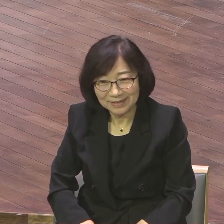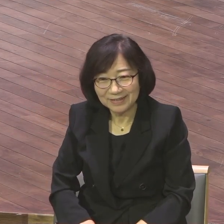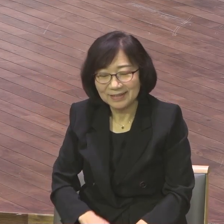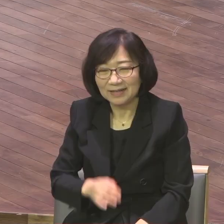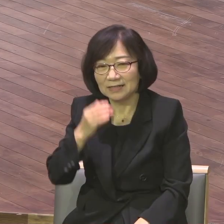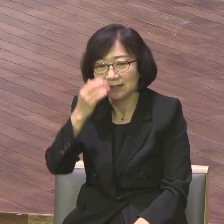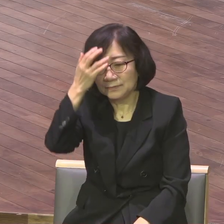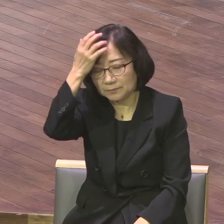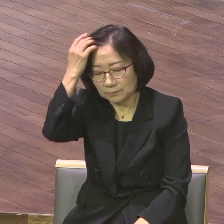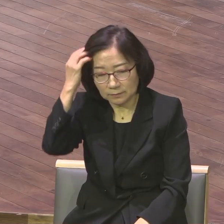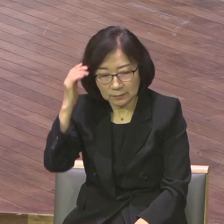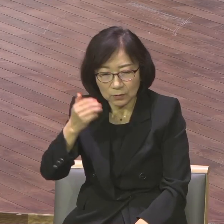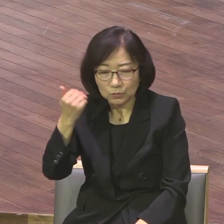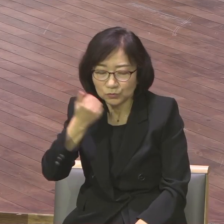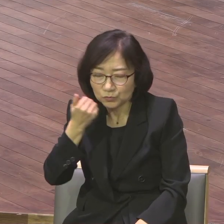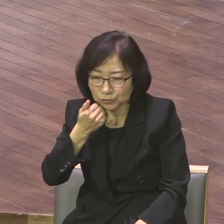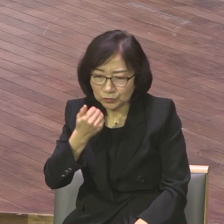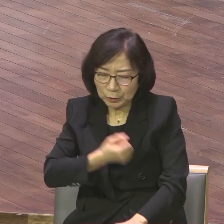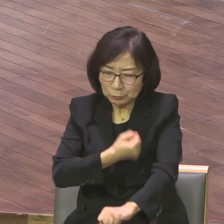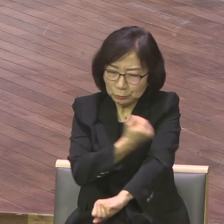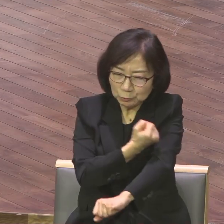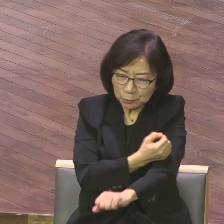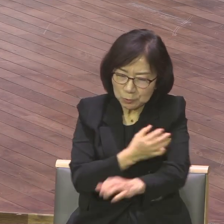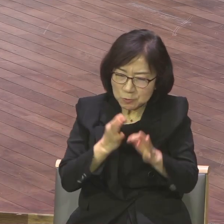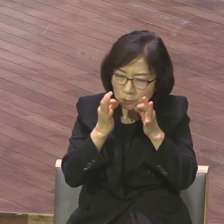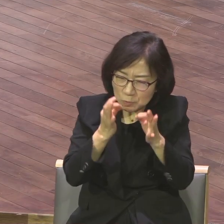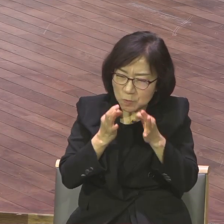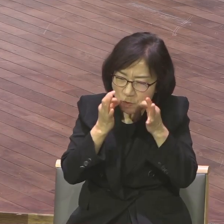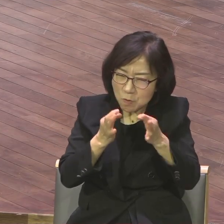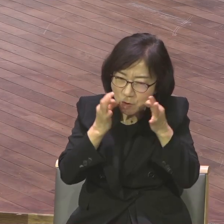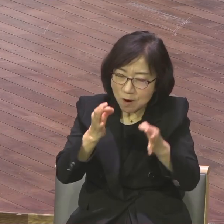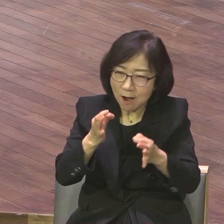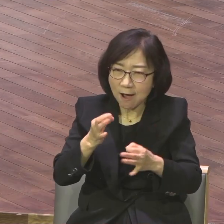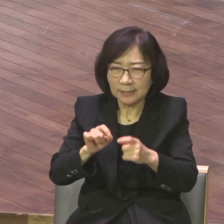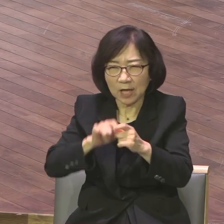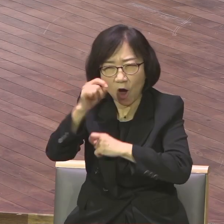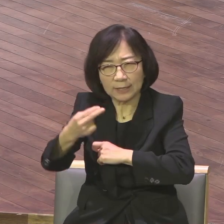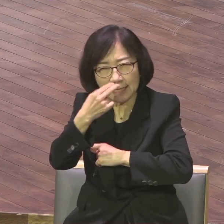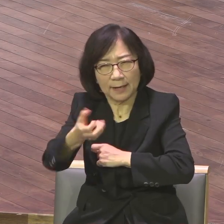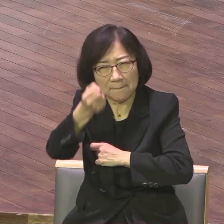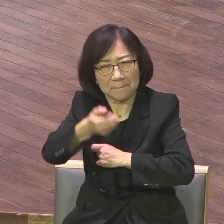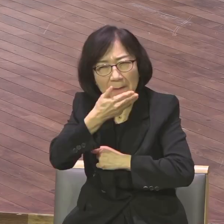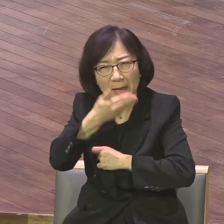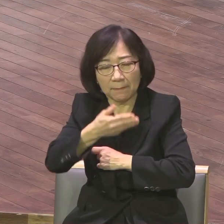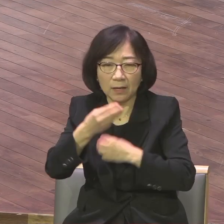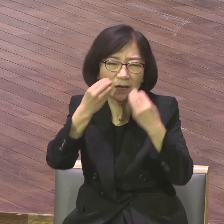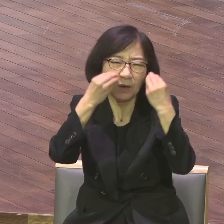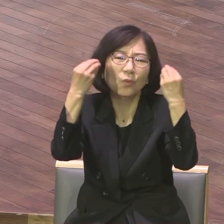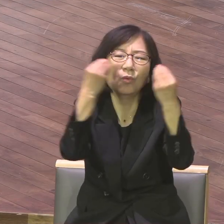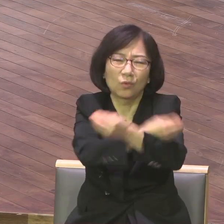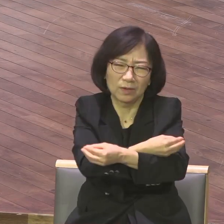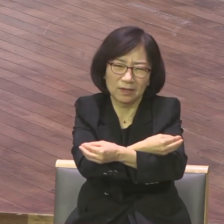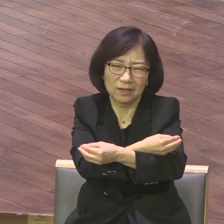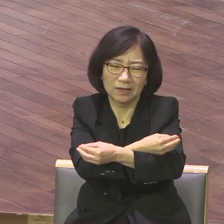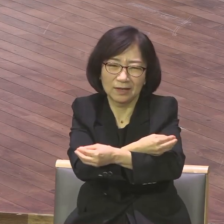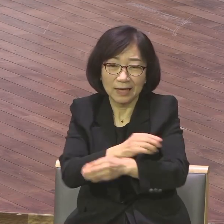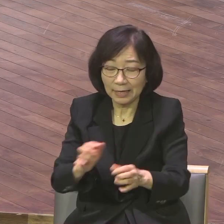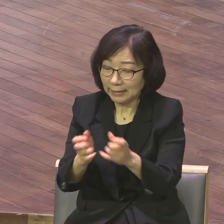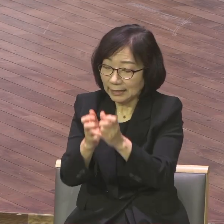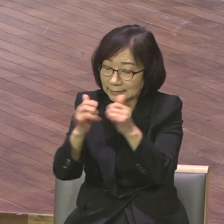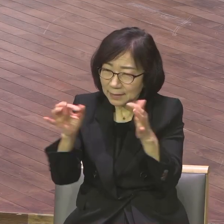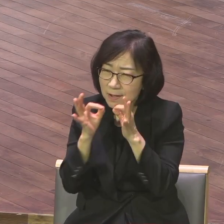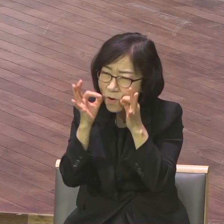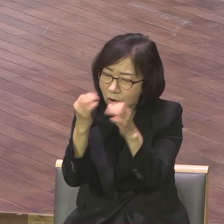그 행위와 노력으로 영생을 얻을 수 있다고 착각하는 종교가 많아요. 어떤 인간의 노력과